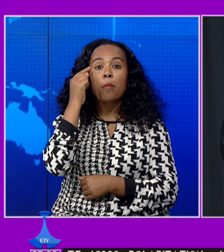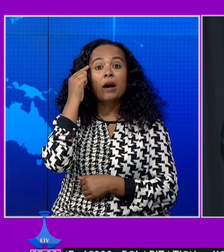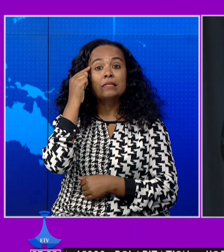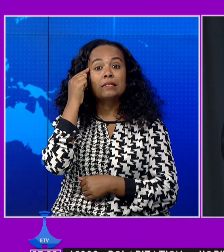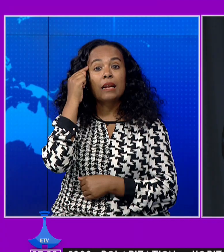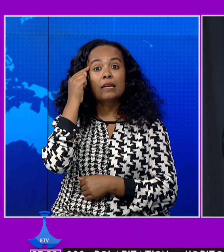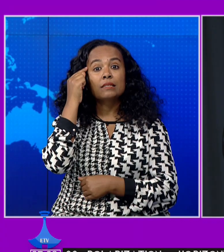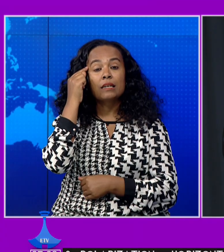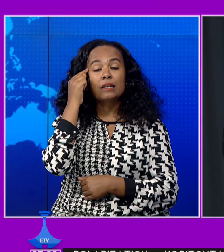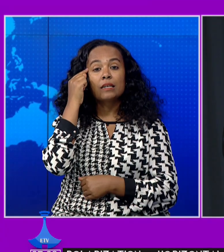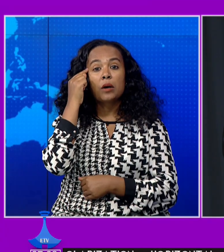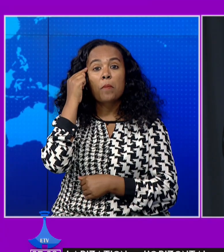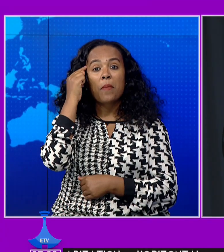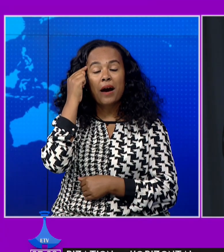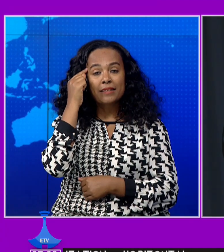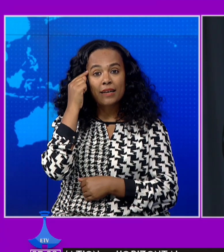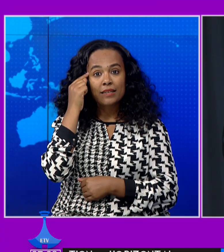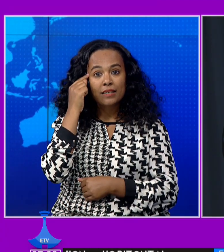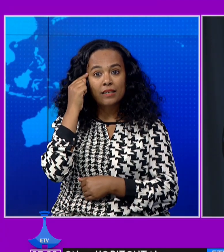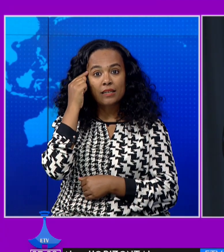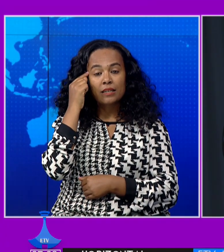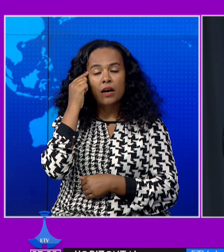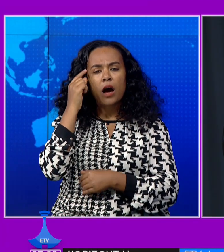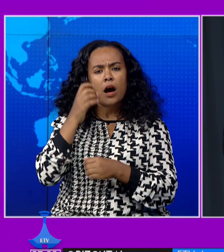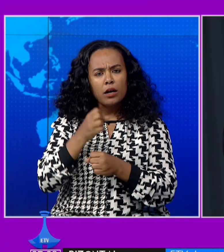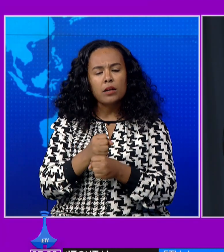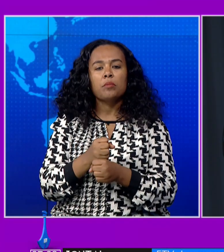ማሰላሰልን፣ ማጤንን፣ አቅል ማድረግን